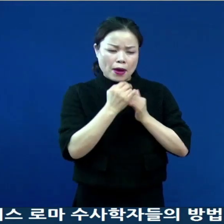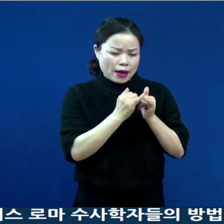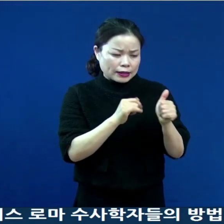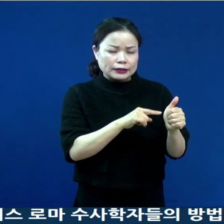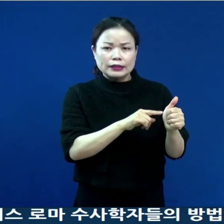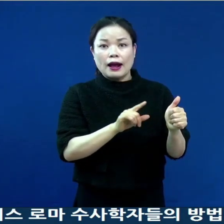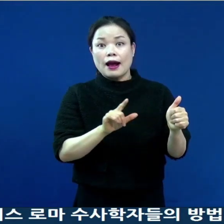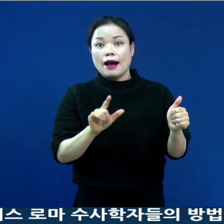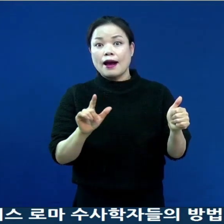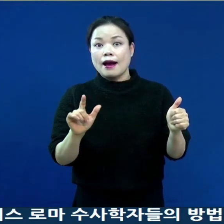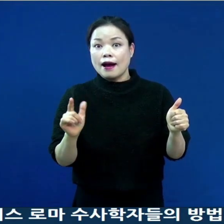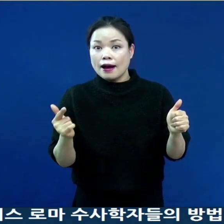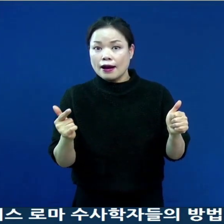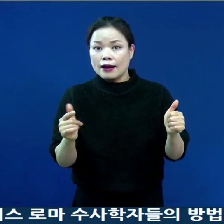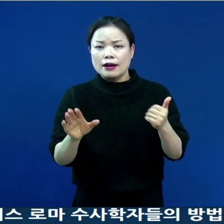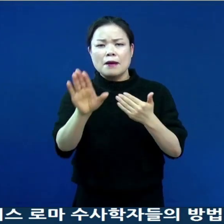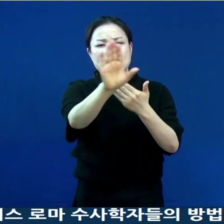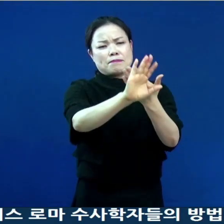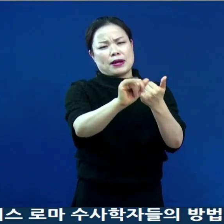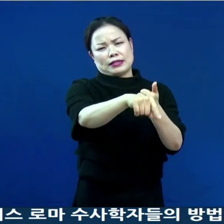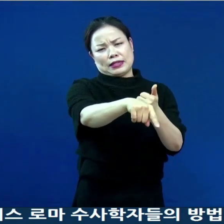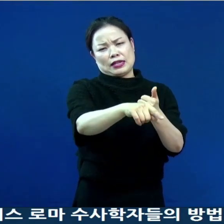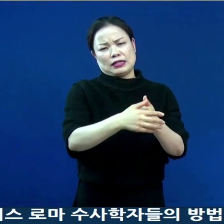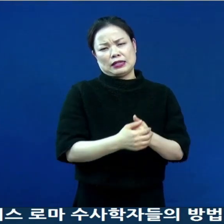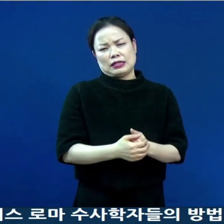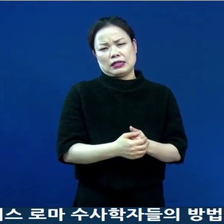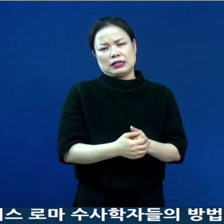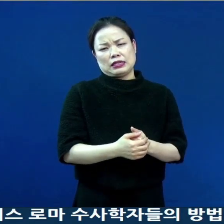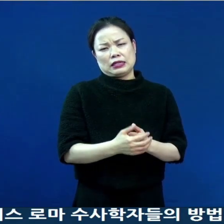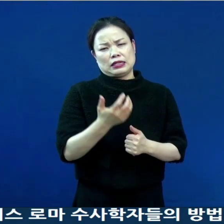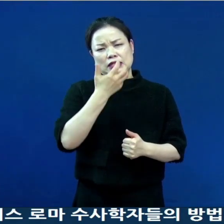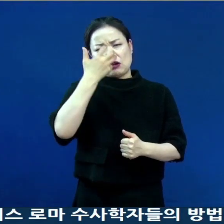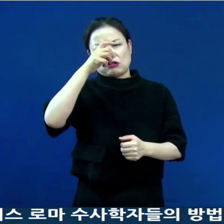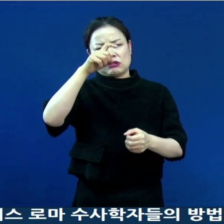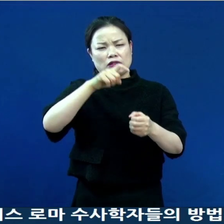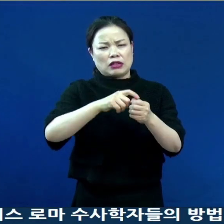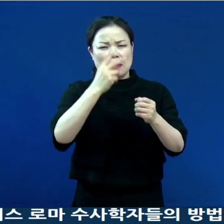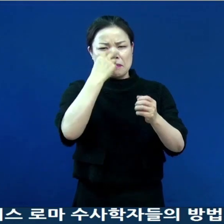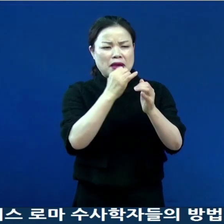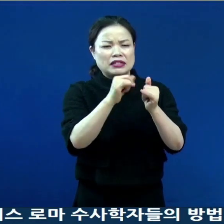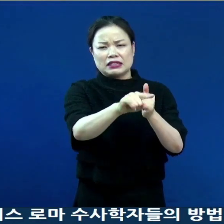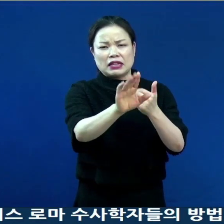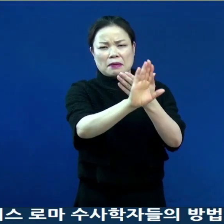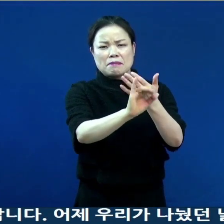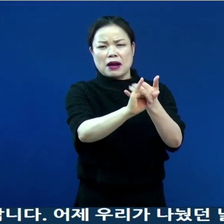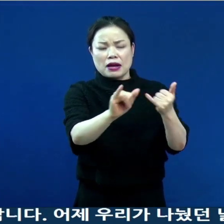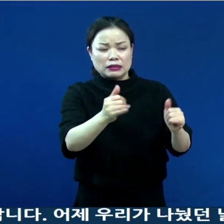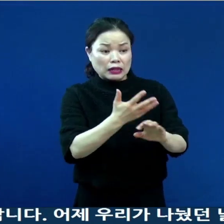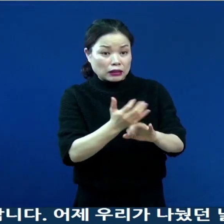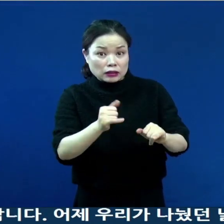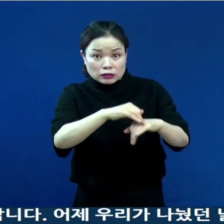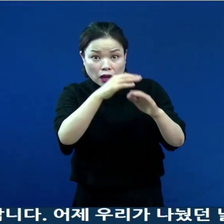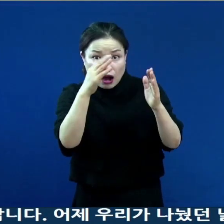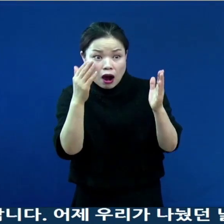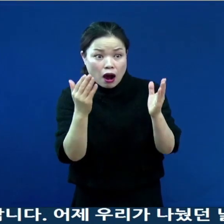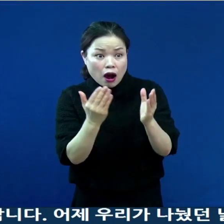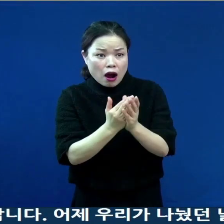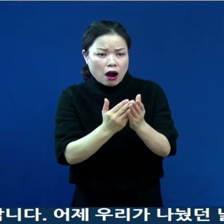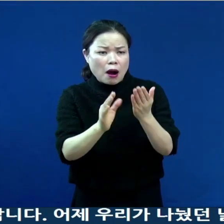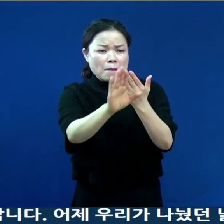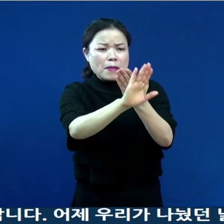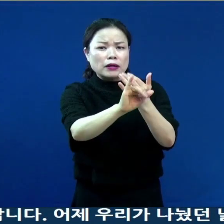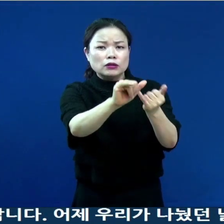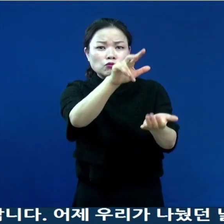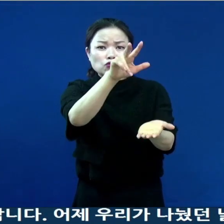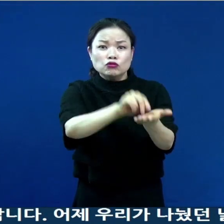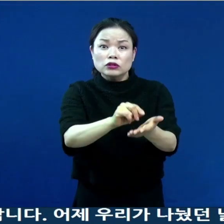그 사람이 아니라 바리새인들이다, 이렇게 보여주는 거죠. 다른 사람들은 다 바리새인이 문제 있다고